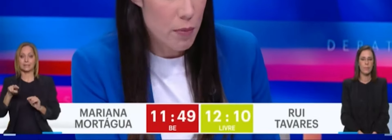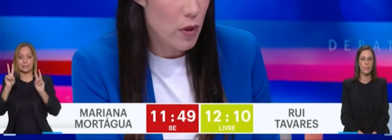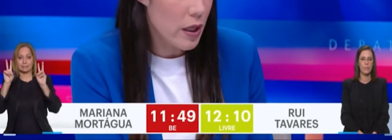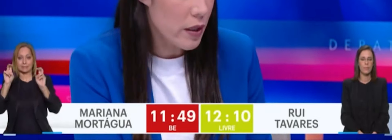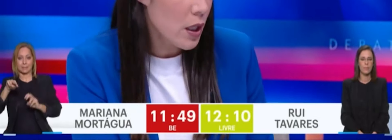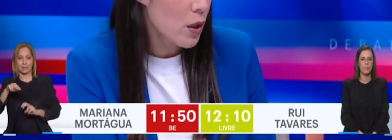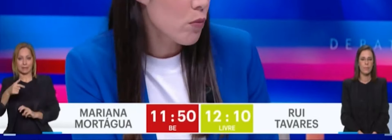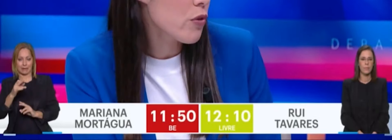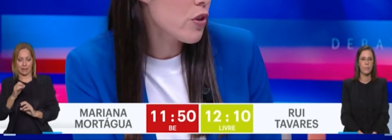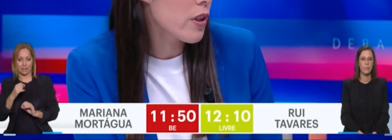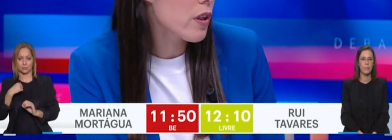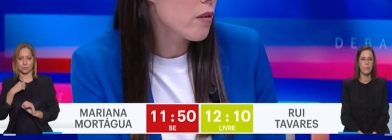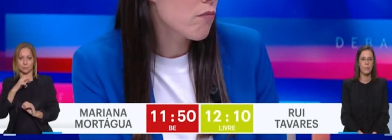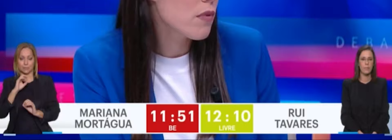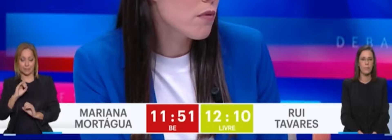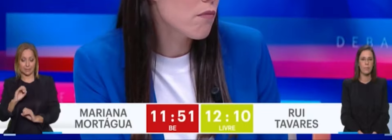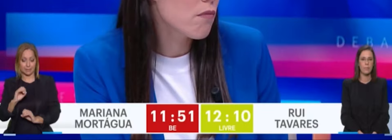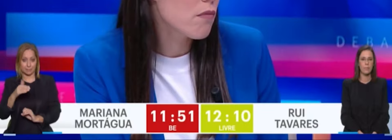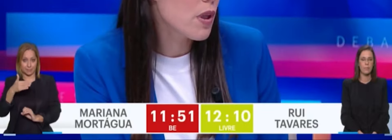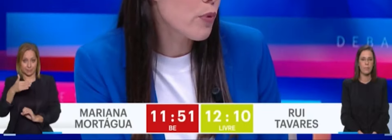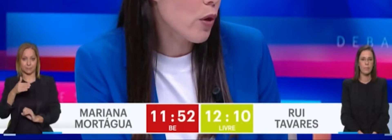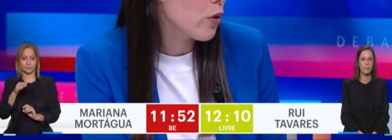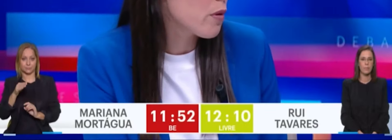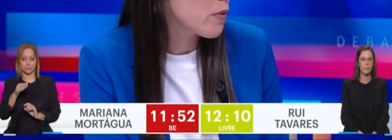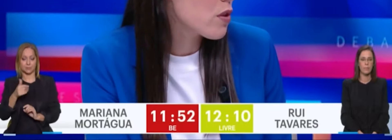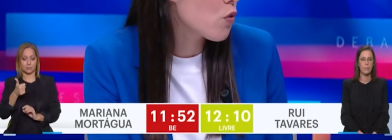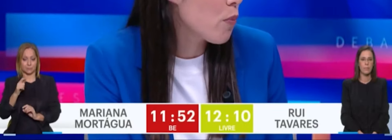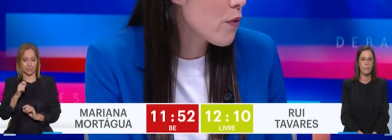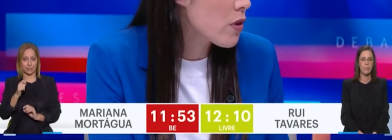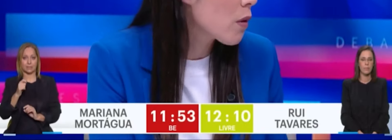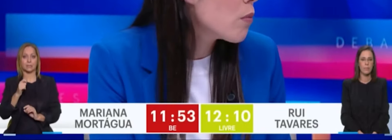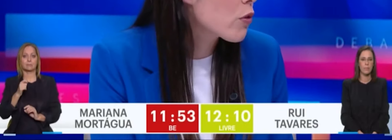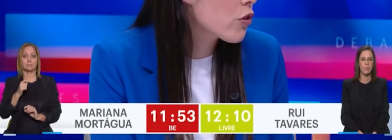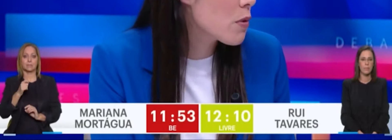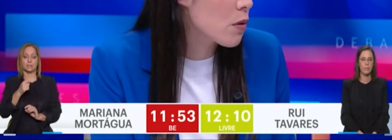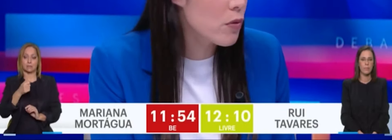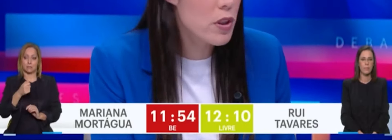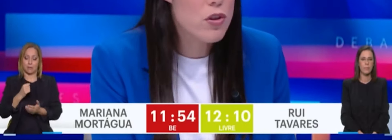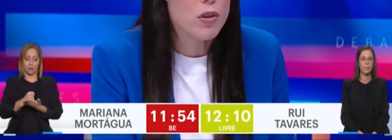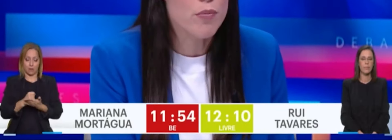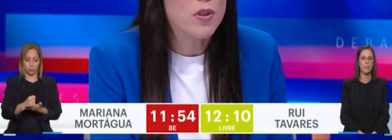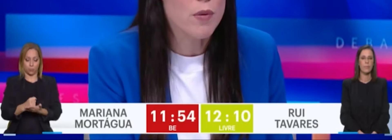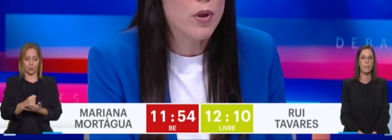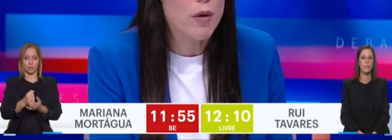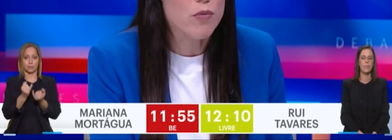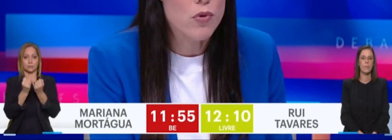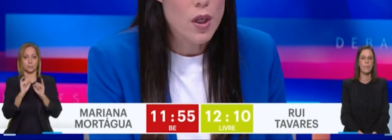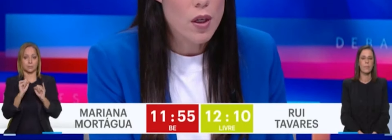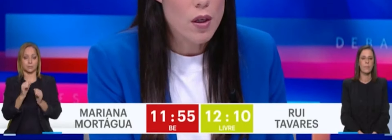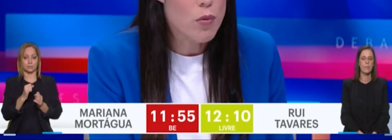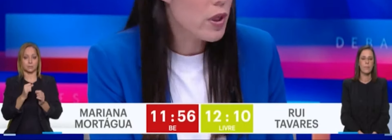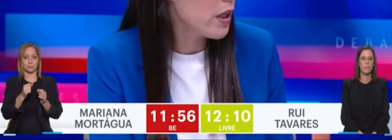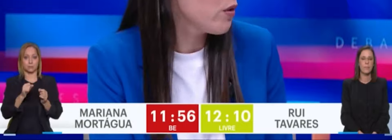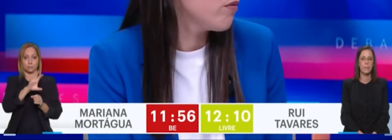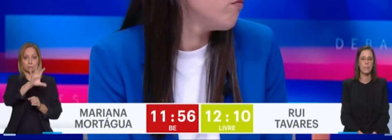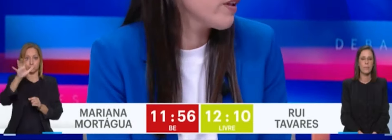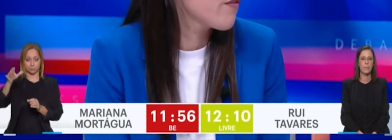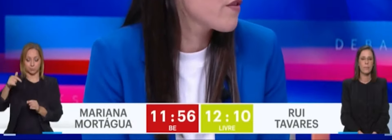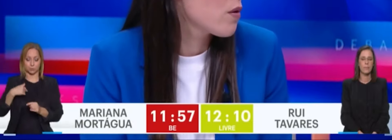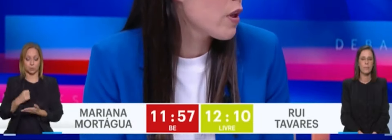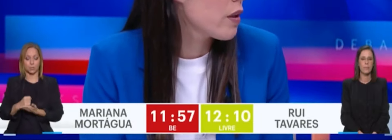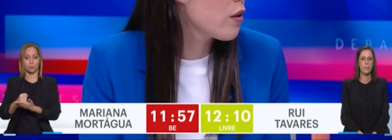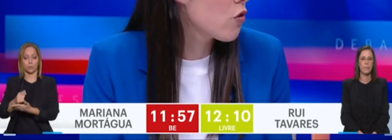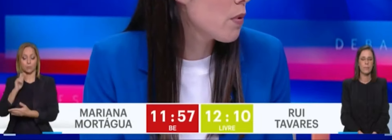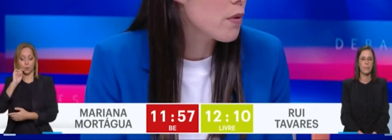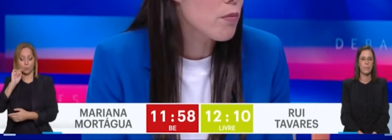questão primeiro lugar o bloco de esquerda apoia a autodeterminação dos povos tal Como a Constituição o diz e por isso apoiamos a Ucrânia o direito